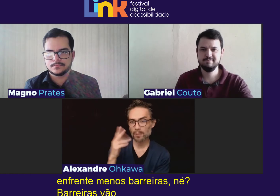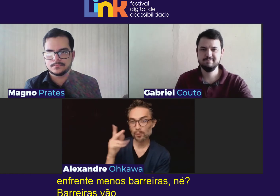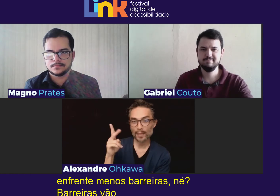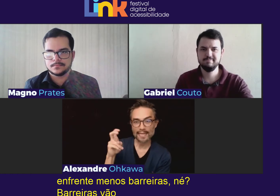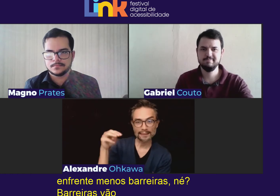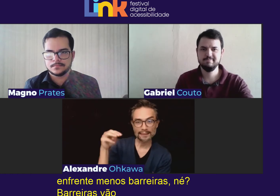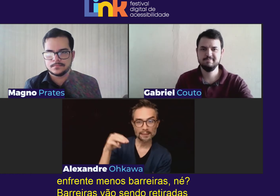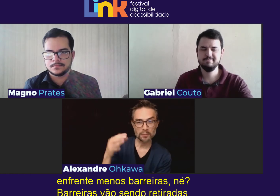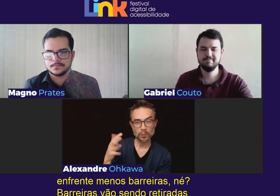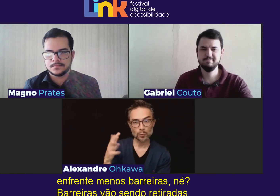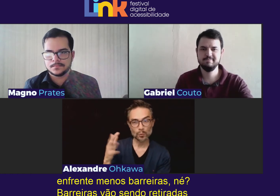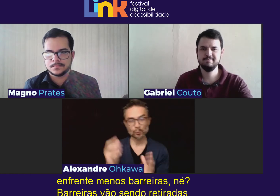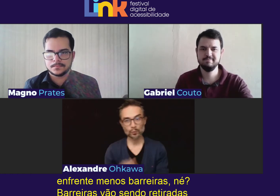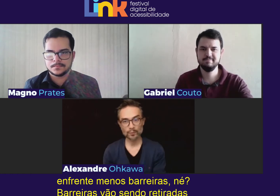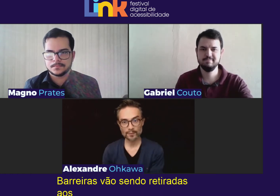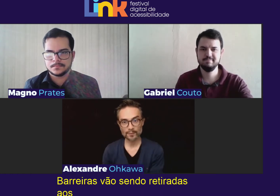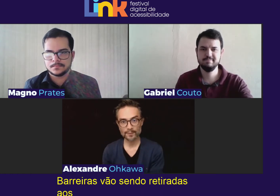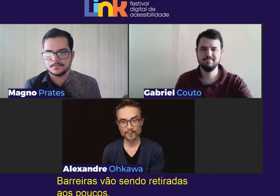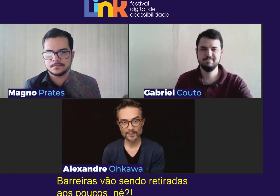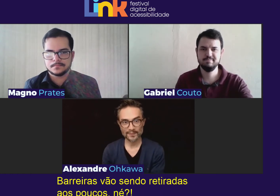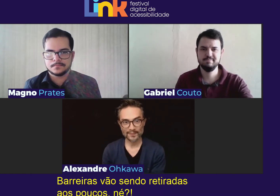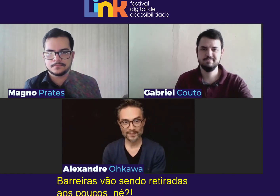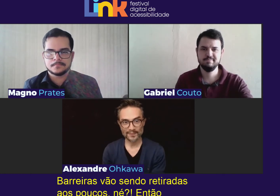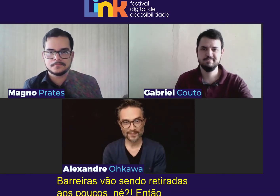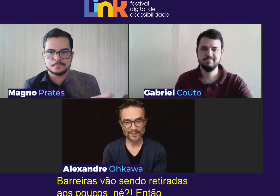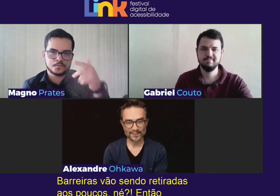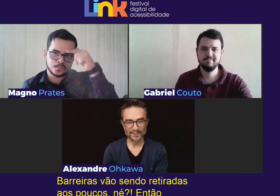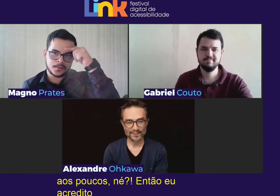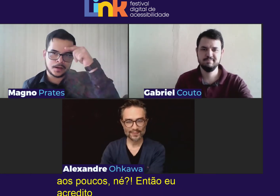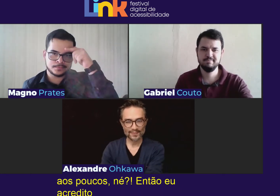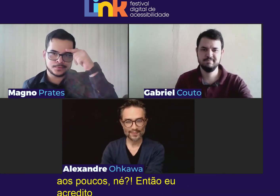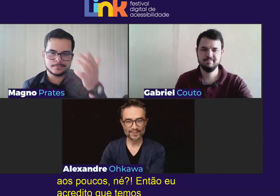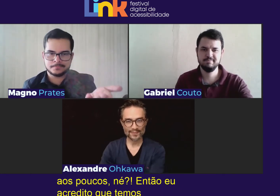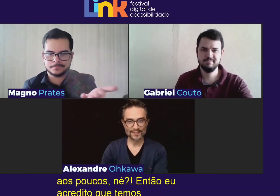poucos, né? Então, eu acredito que temos uns 15 minutinhos.